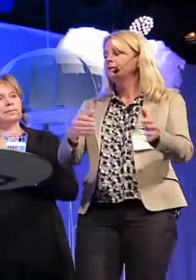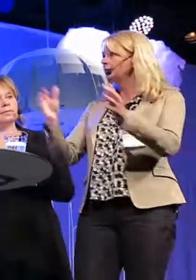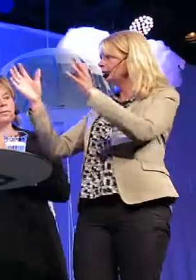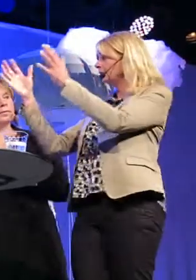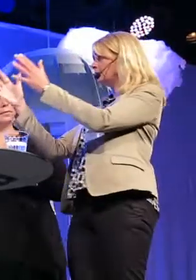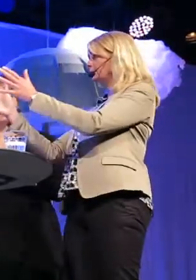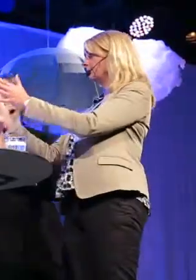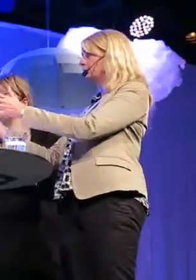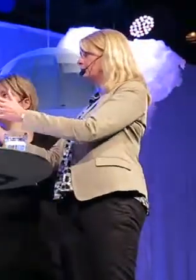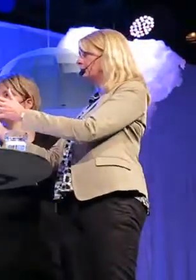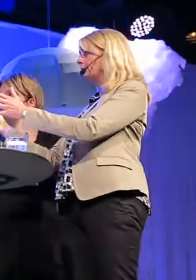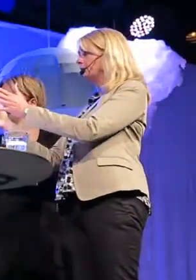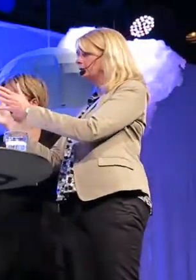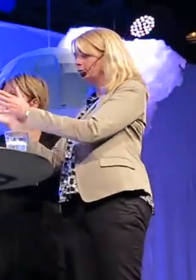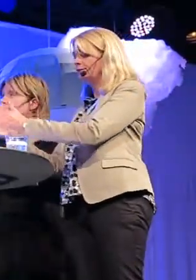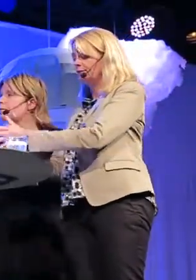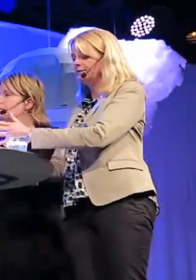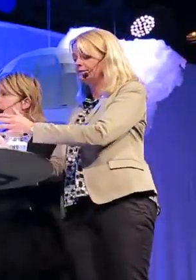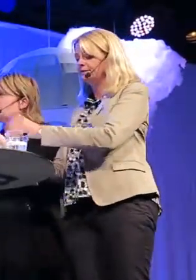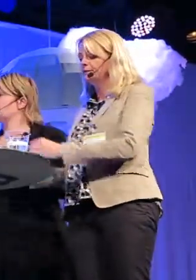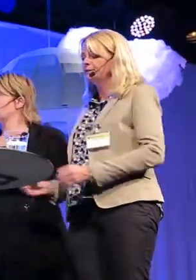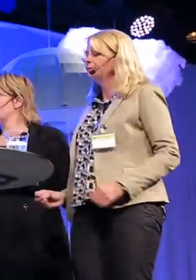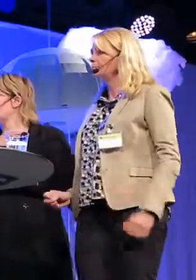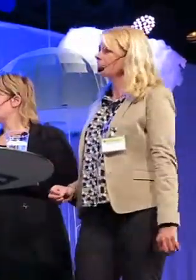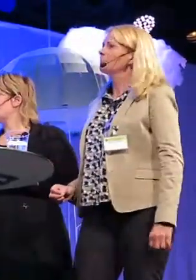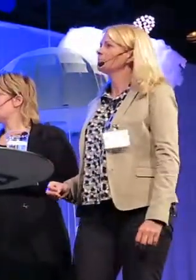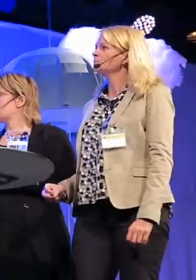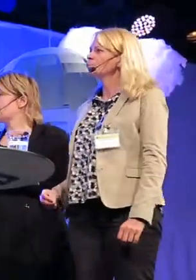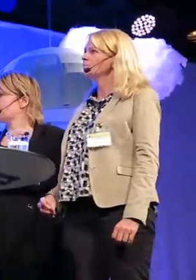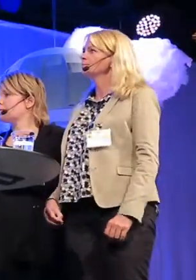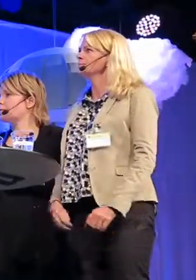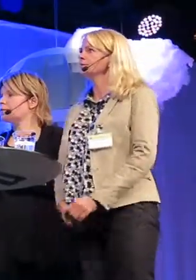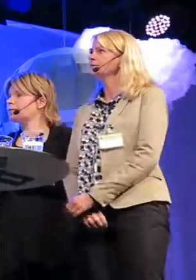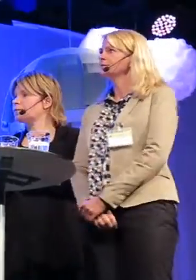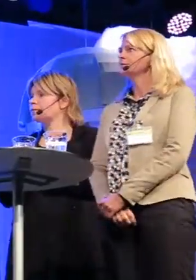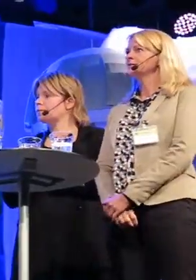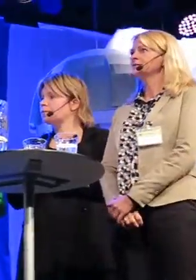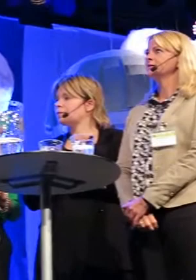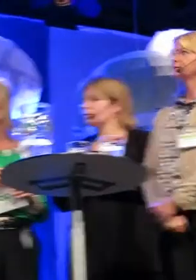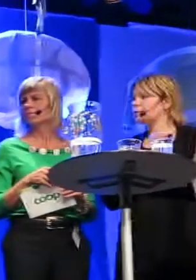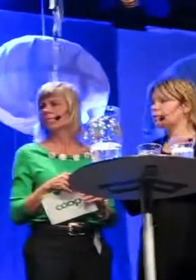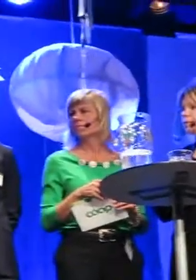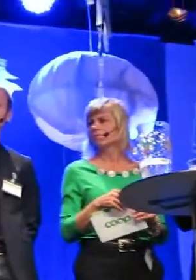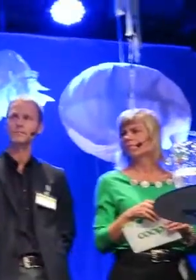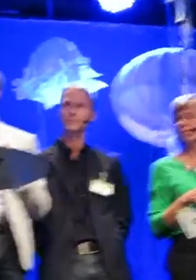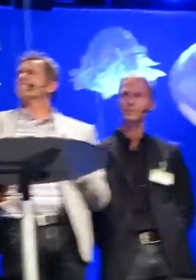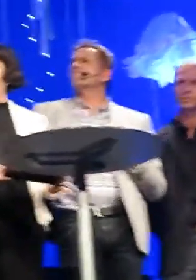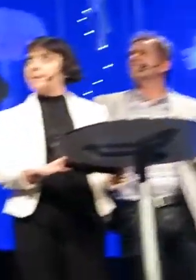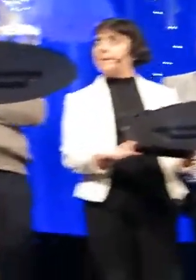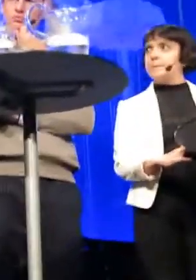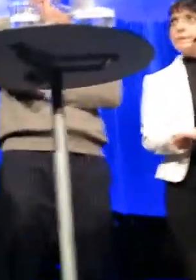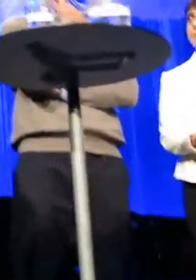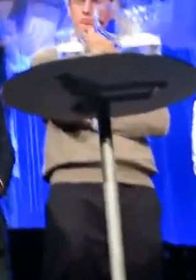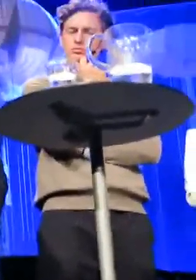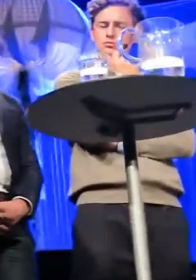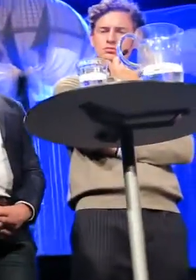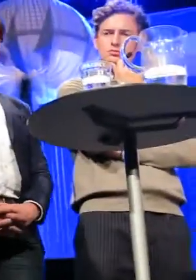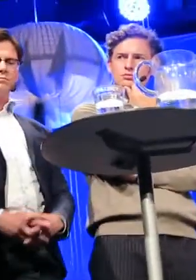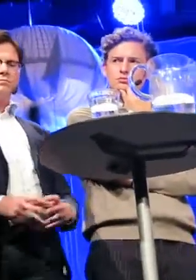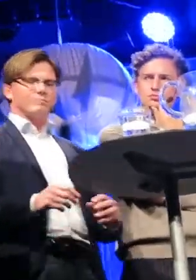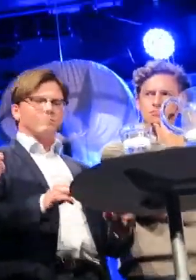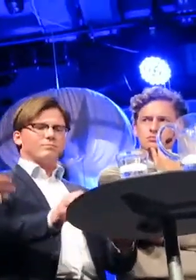det här istället för det som är fossilt. Men det är några konkreta önskemål, vad säger du, Jeanette? Nej, men det låter ju väldigt bra